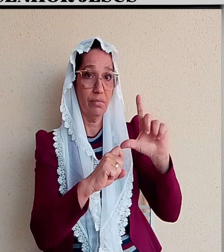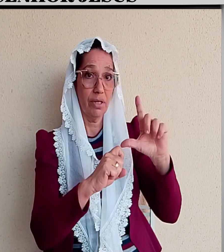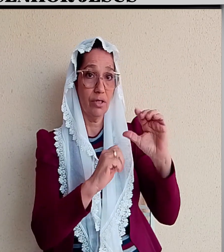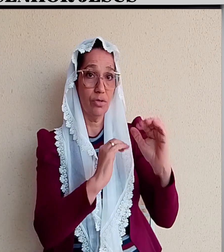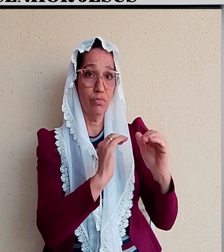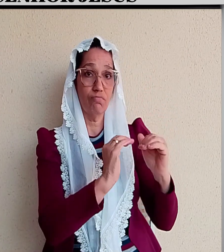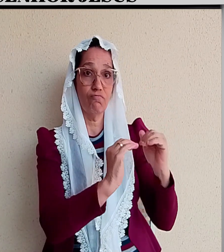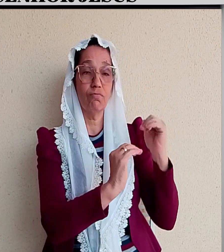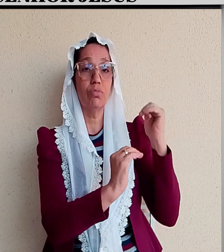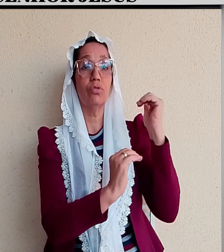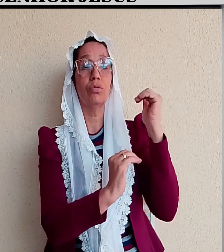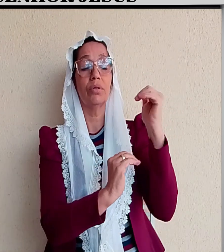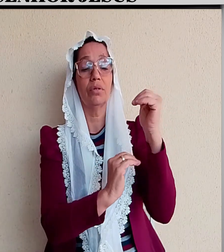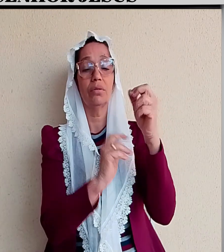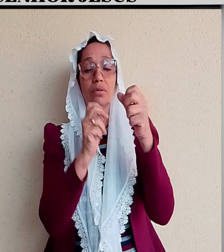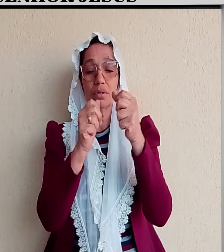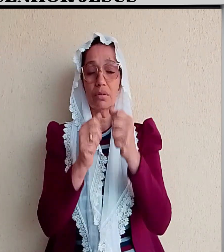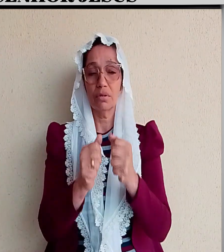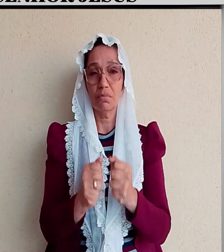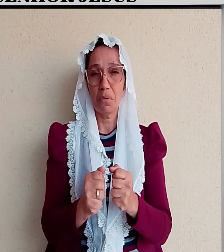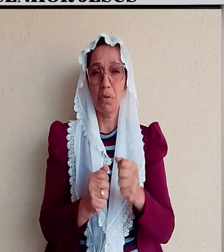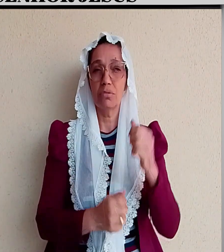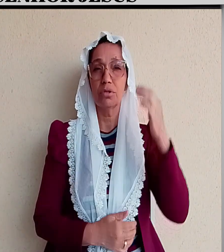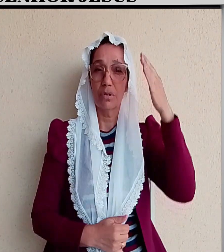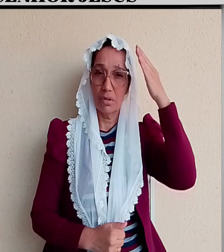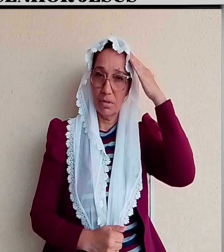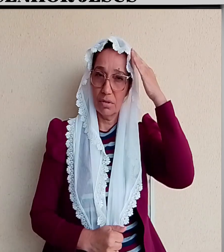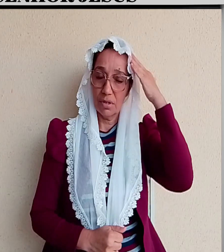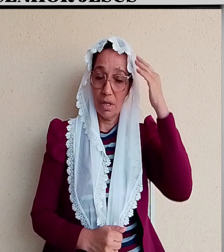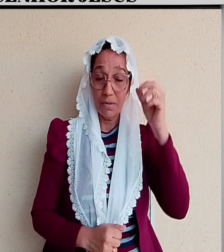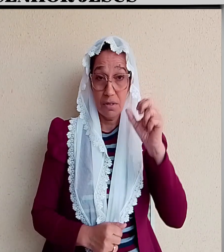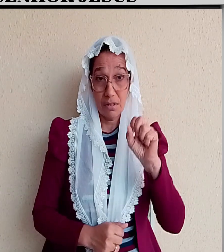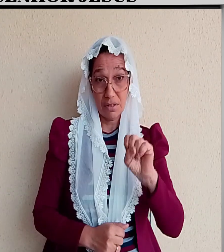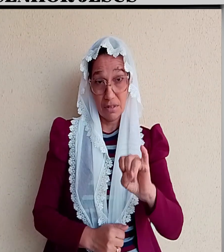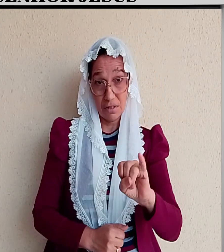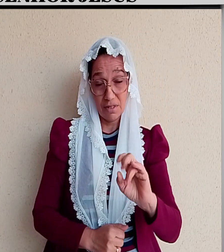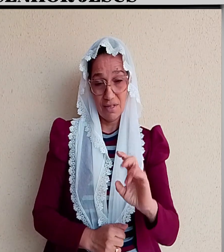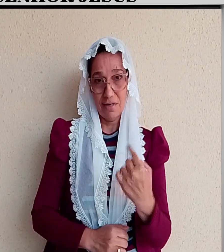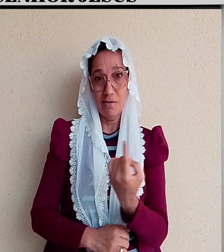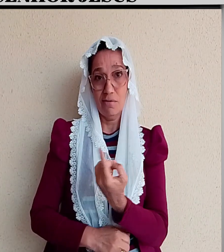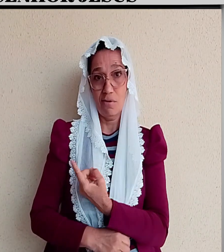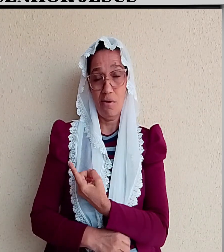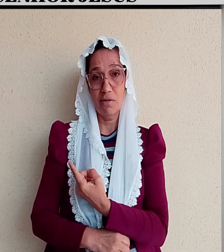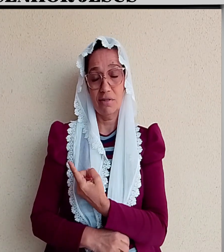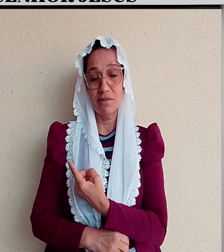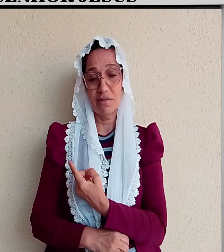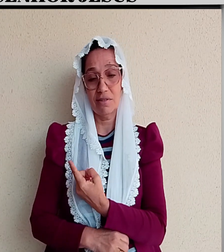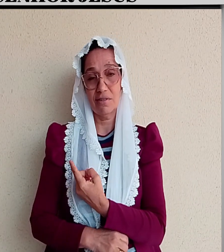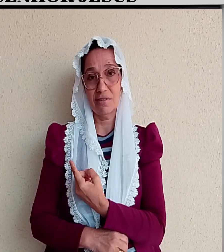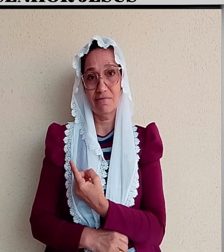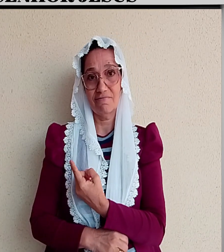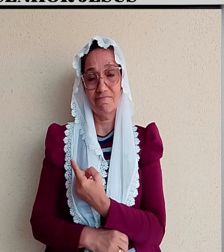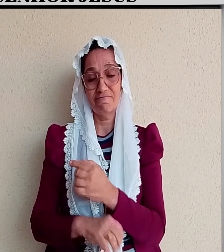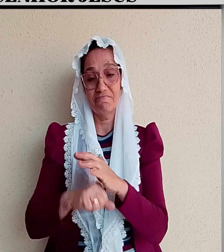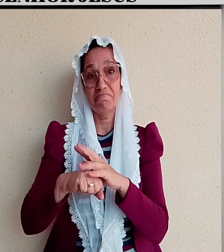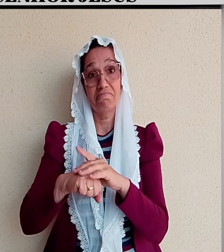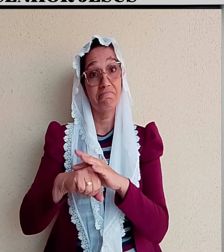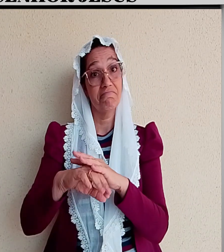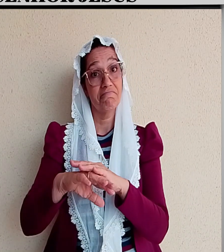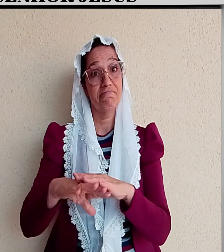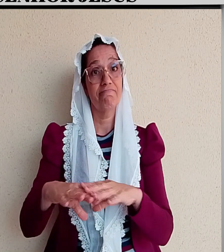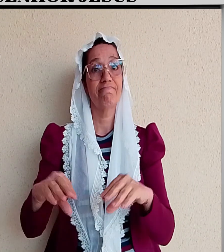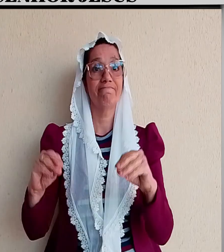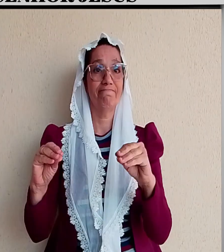corpo. Glória a Deus. Irmãos, e hoje o Senhor declara que todas as cirurgias foram